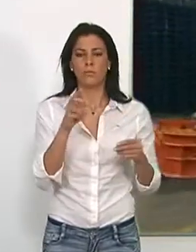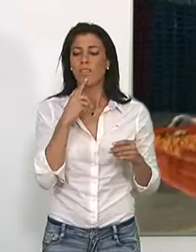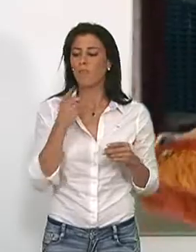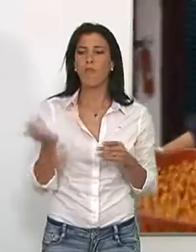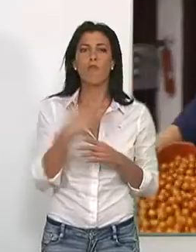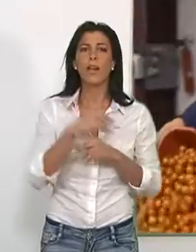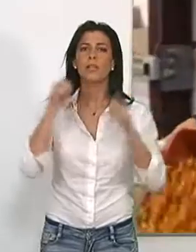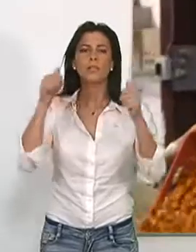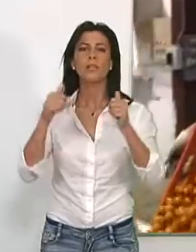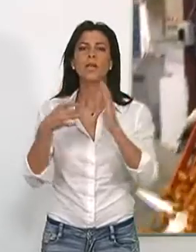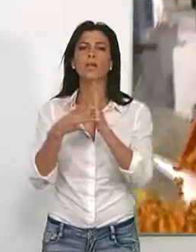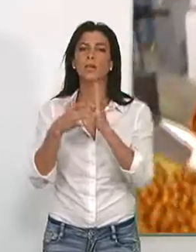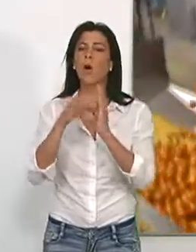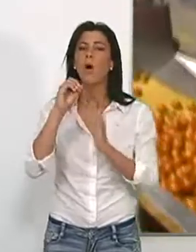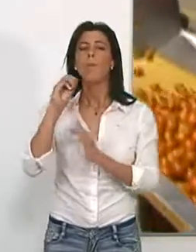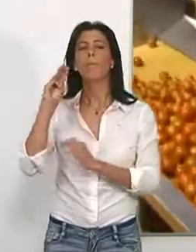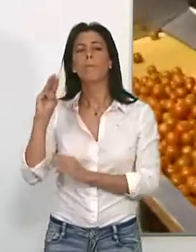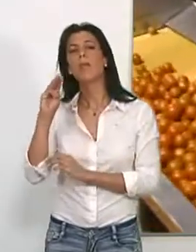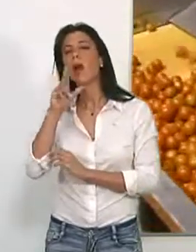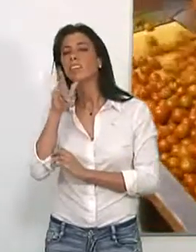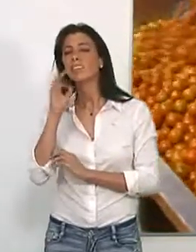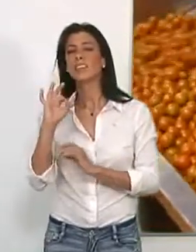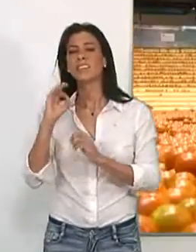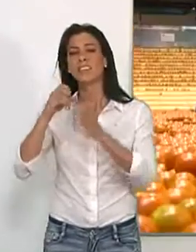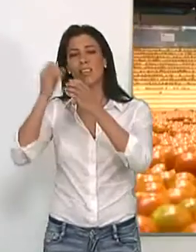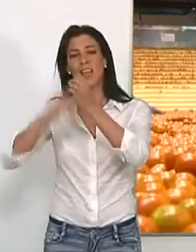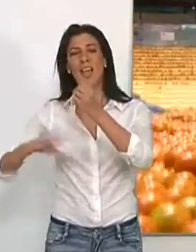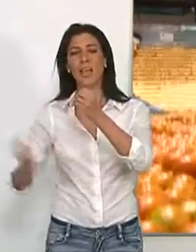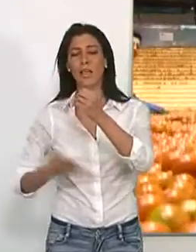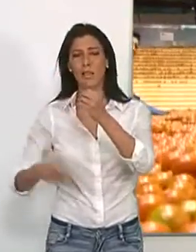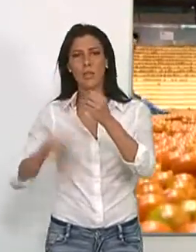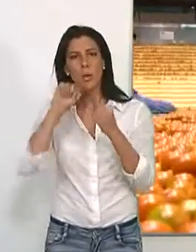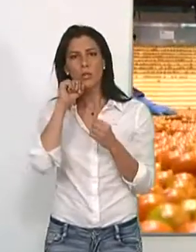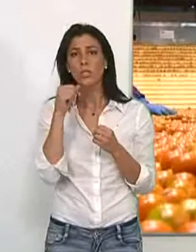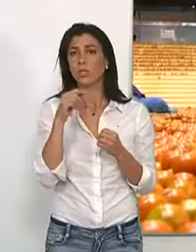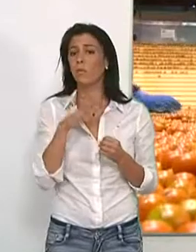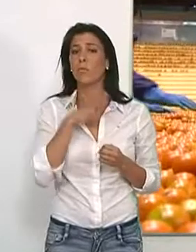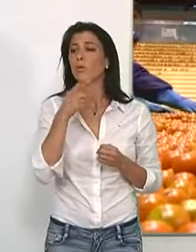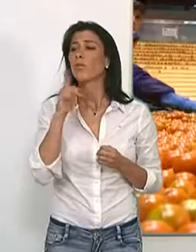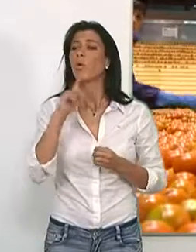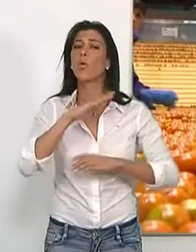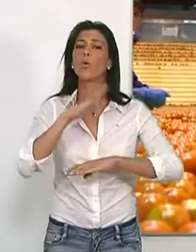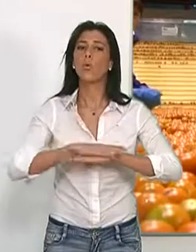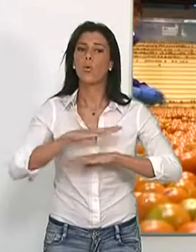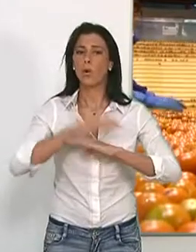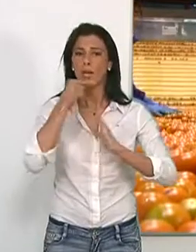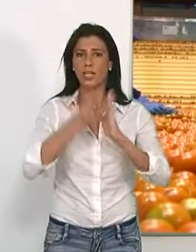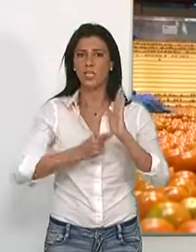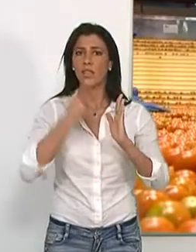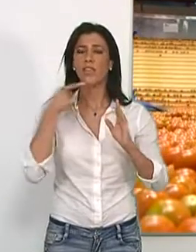decisión de retirar la calificación de la opfah de la caña de motril con la excusa de que no cumple los requisitos que fija la